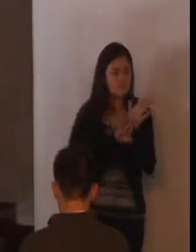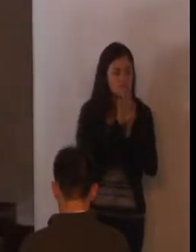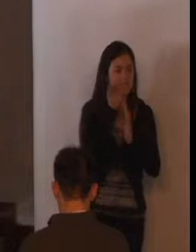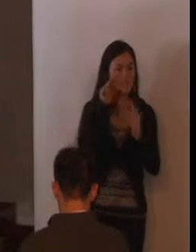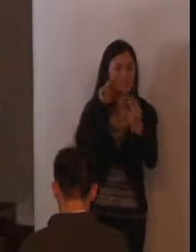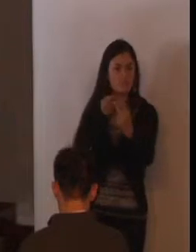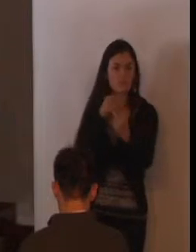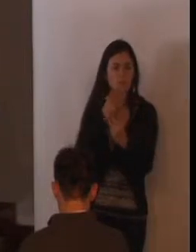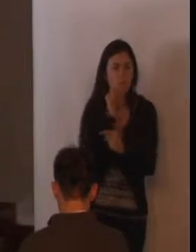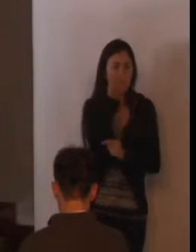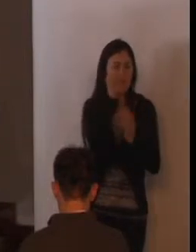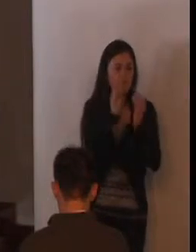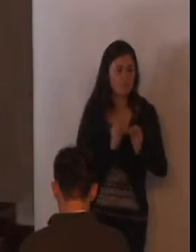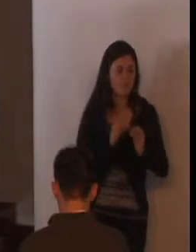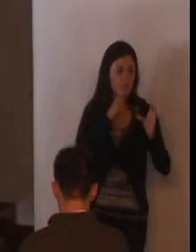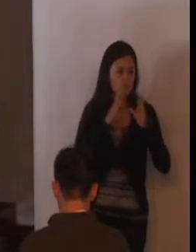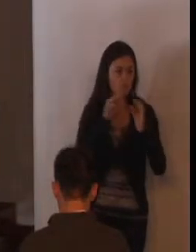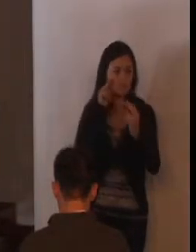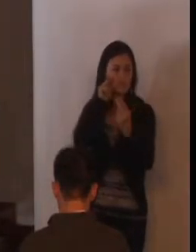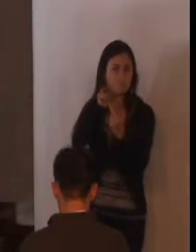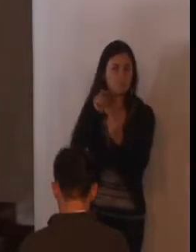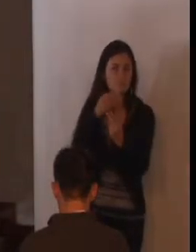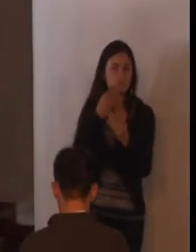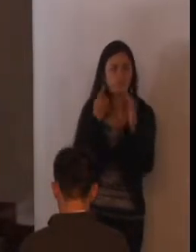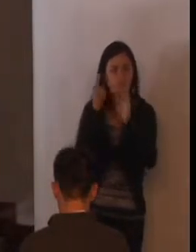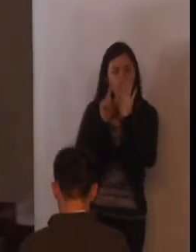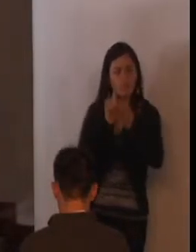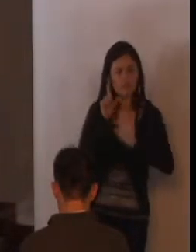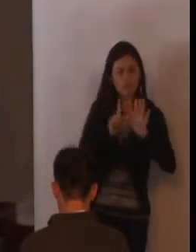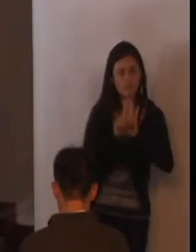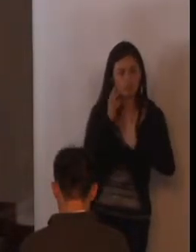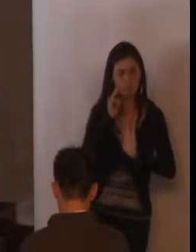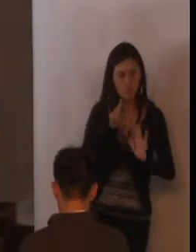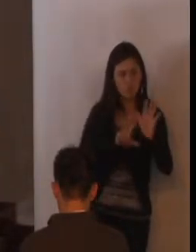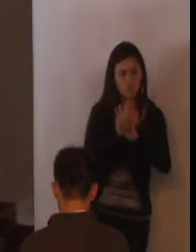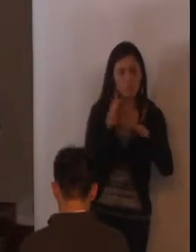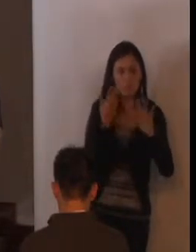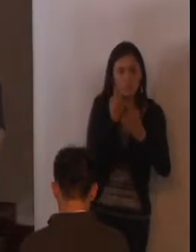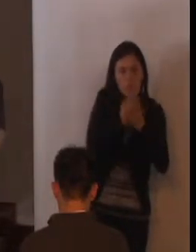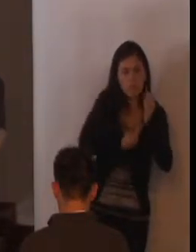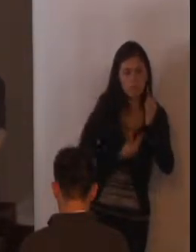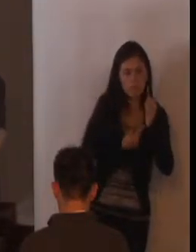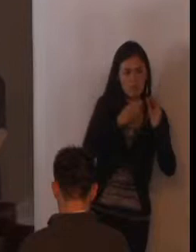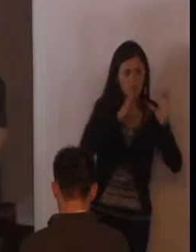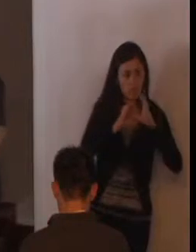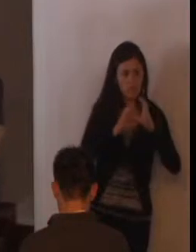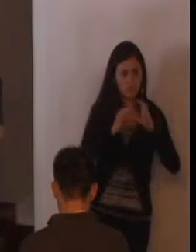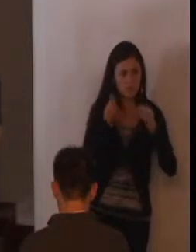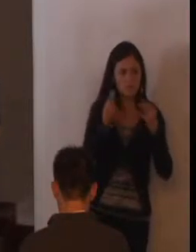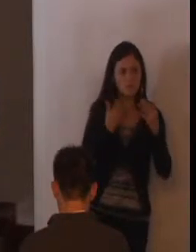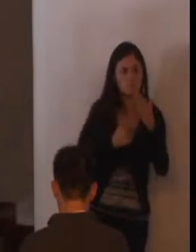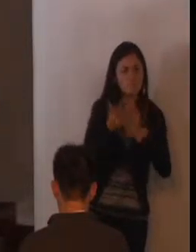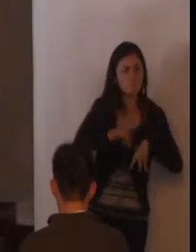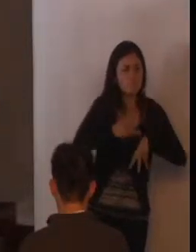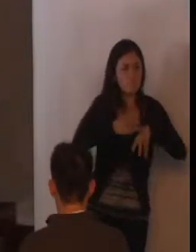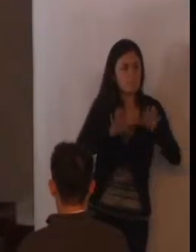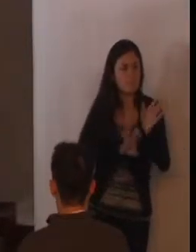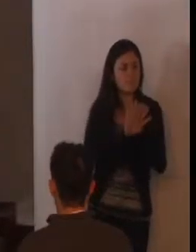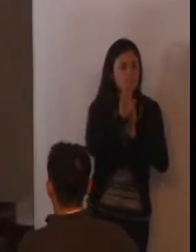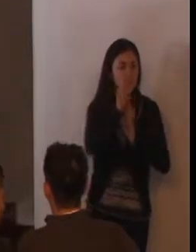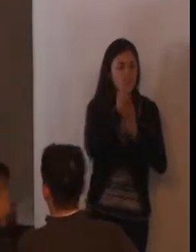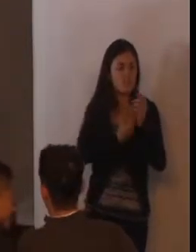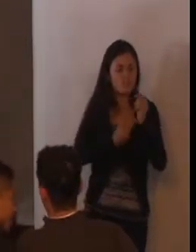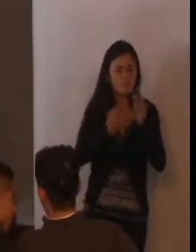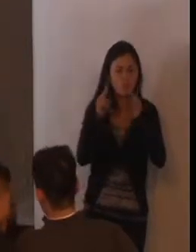y ahorita en un video muy corto vamos a ver cómo con la comunicación bimodal buscamos favorecer ese contacto visual, que es ese primer canal